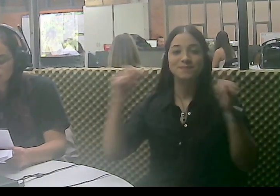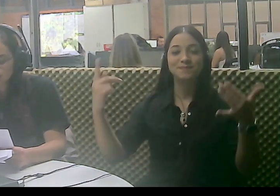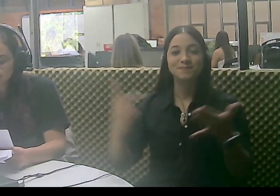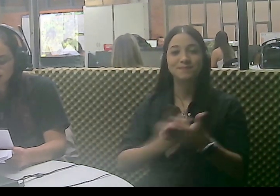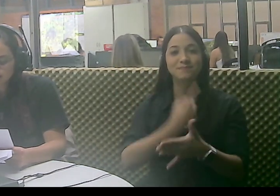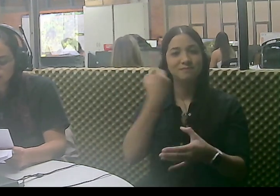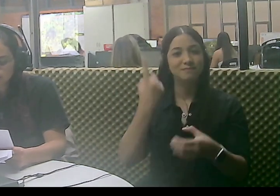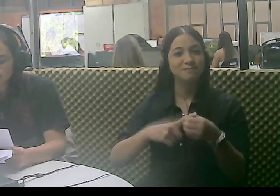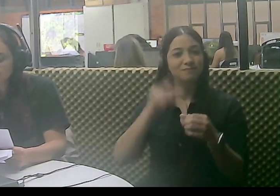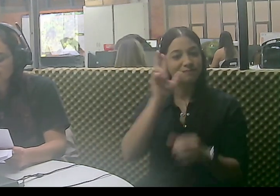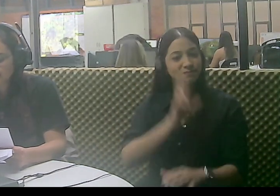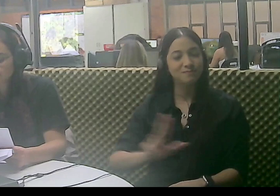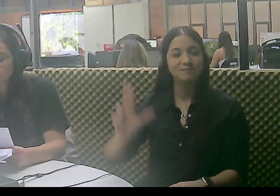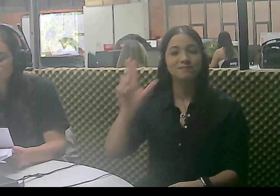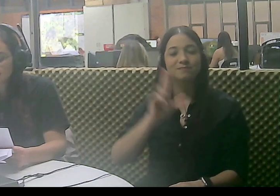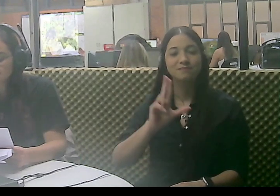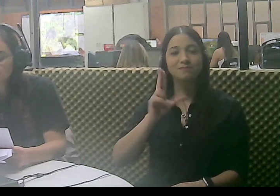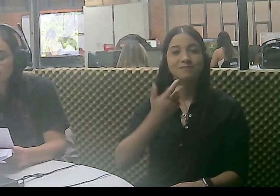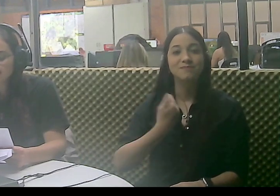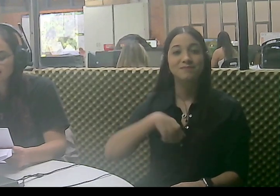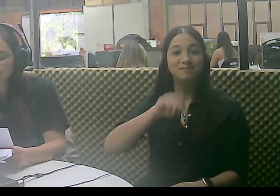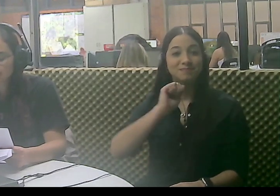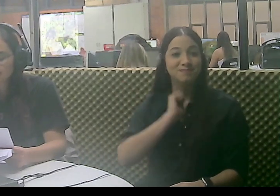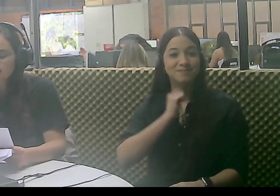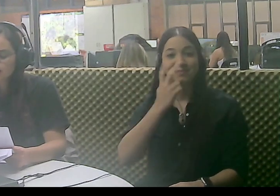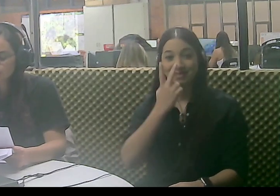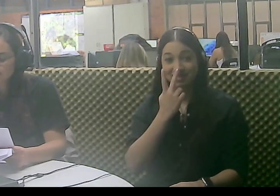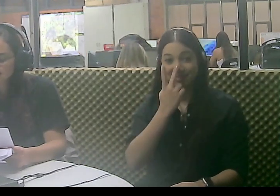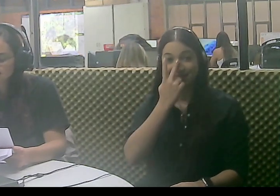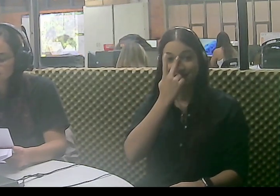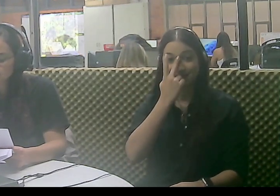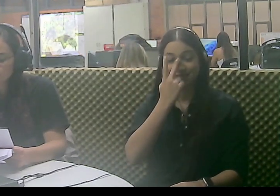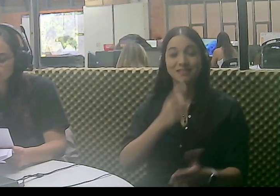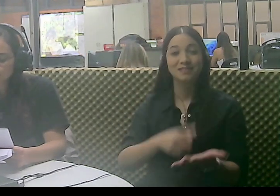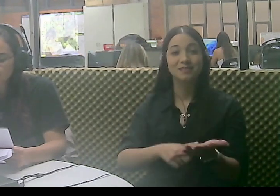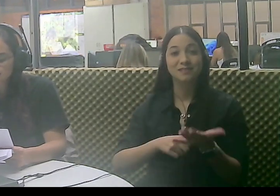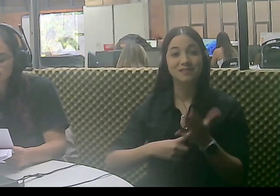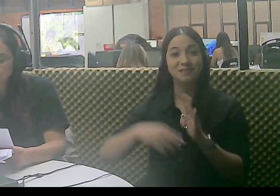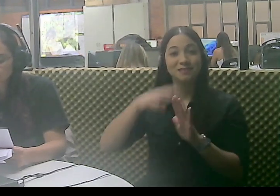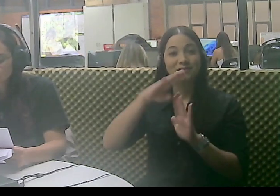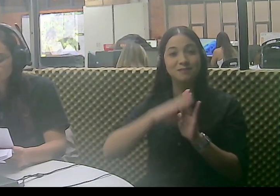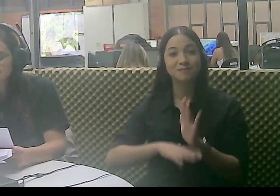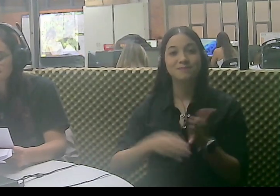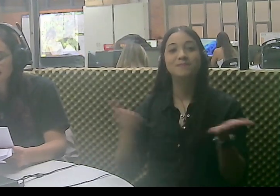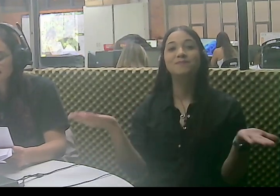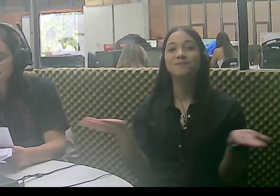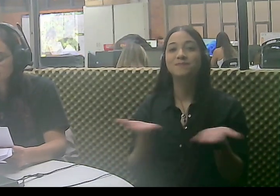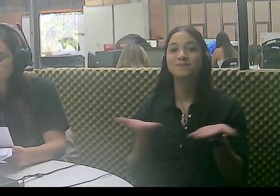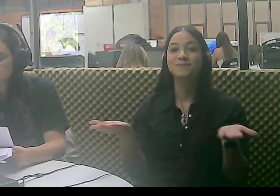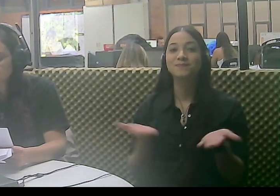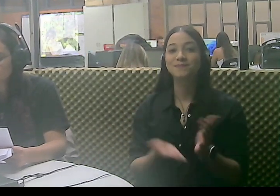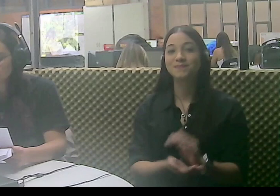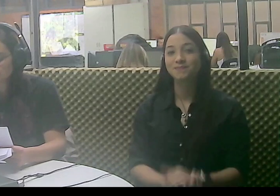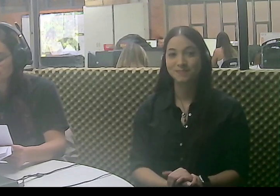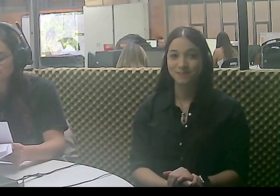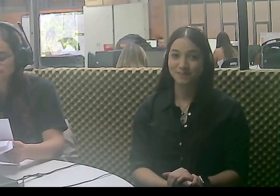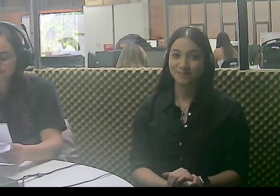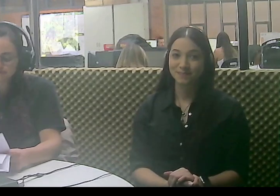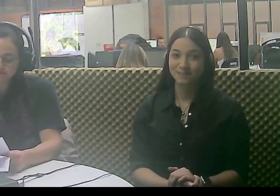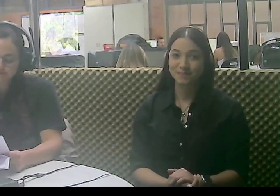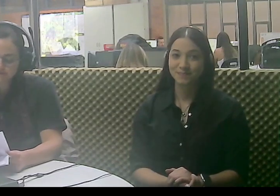de notícias sobre o que de fato acontece em Uberlândia. Eu sou Vanessa Gianotti e começamos com os destaques da edição de